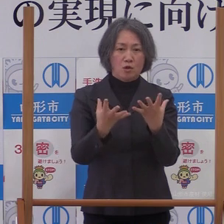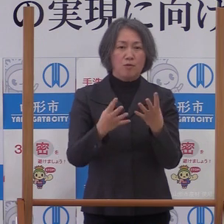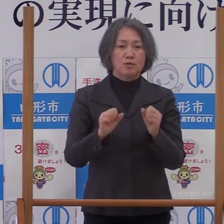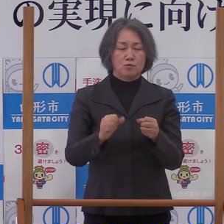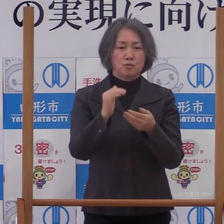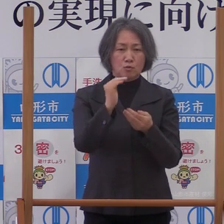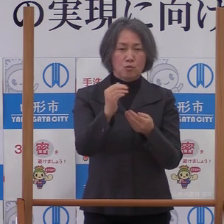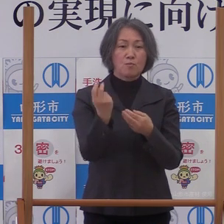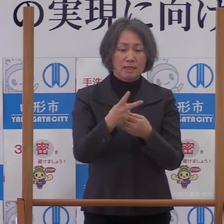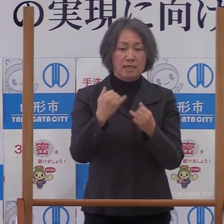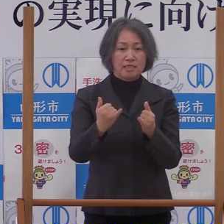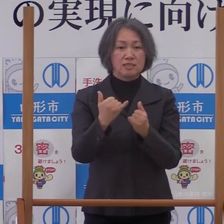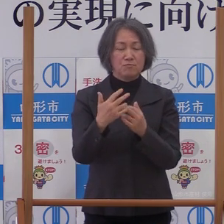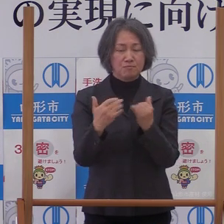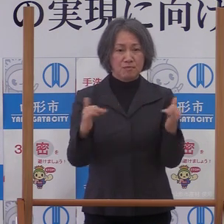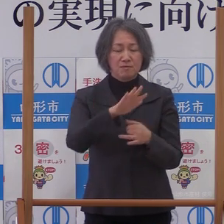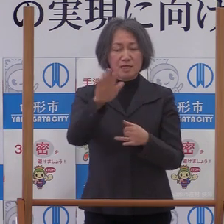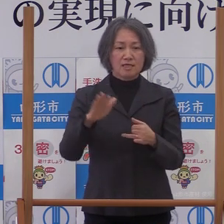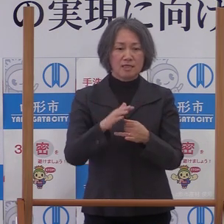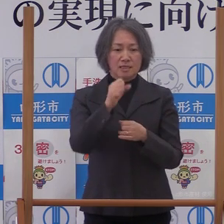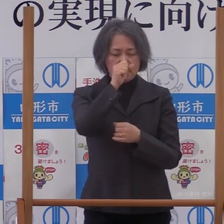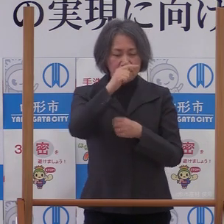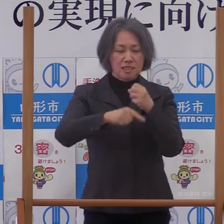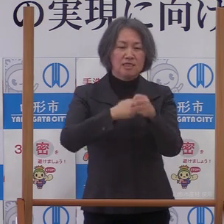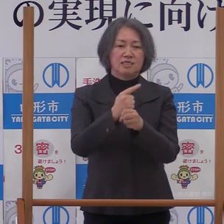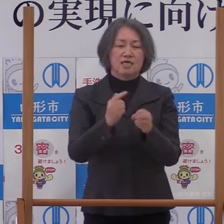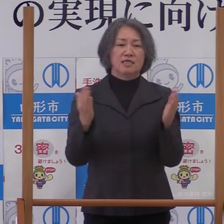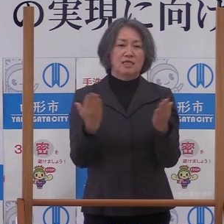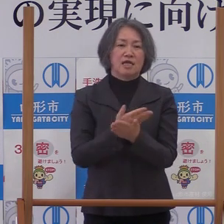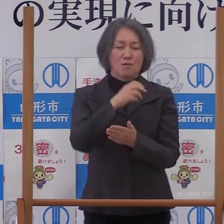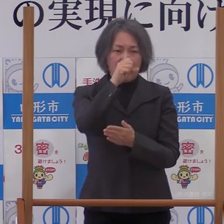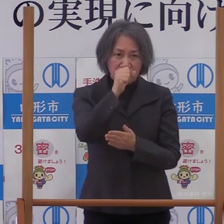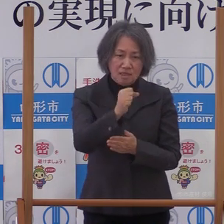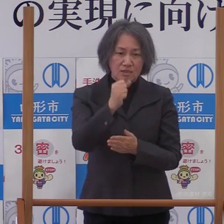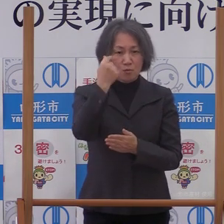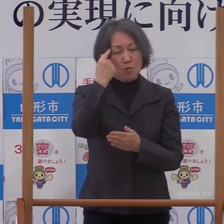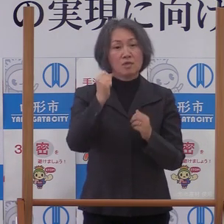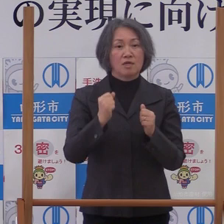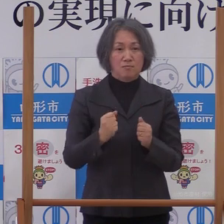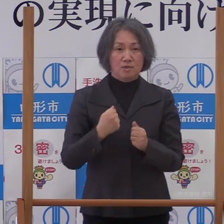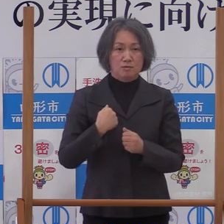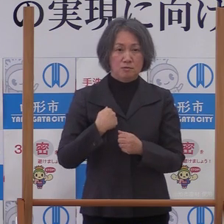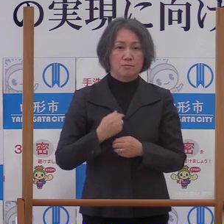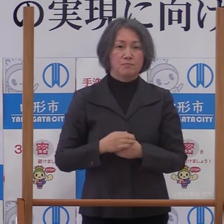にとりまして、より良い一年となるきっかけとなればと考えております。